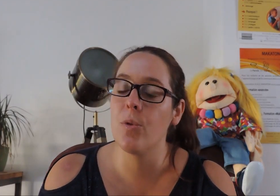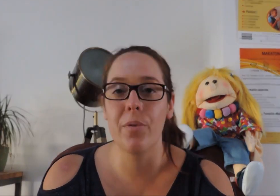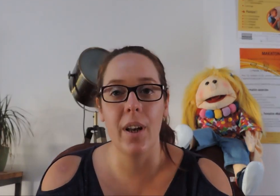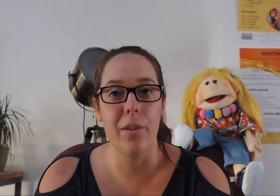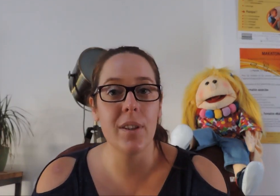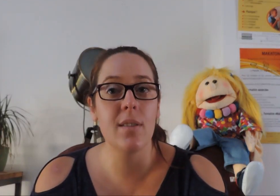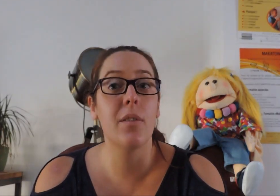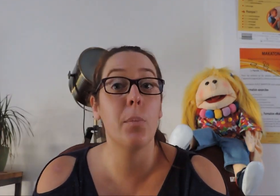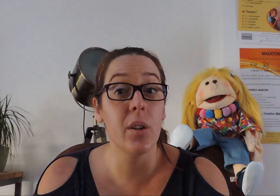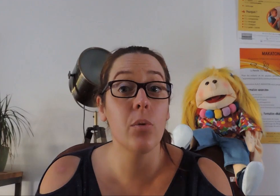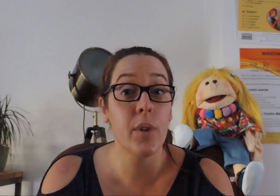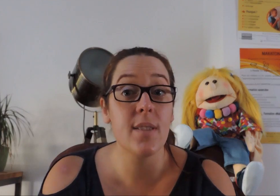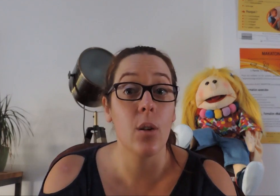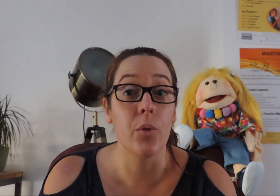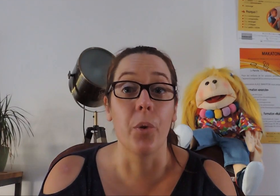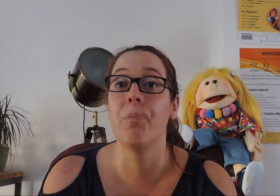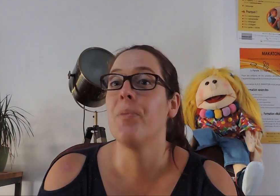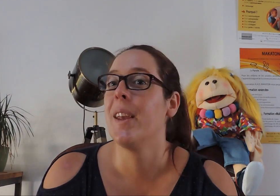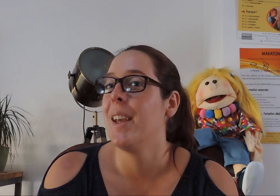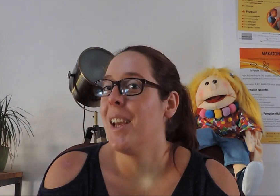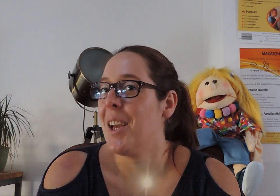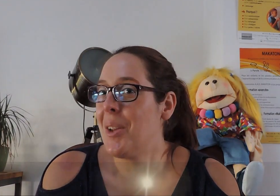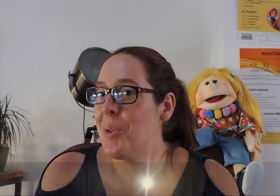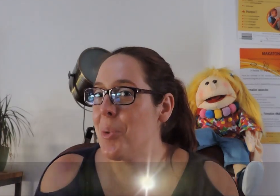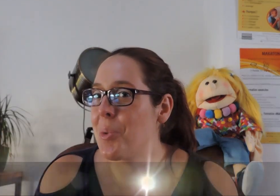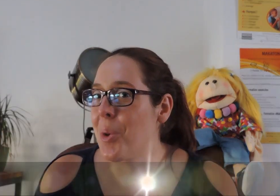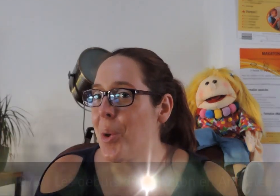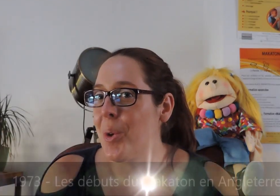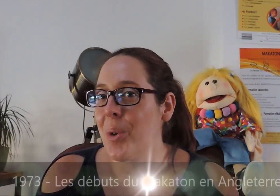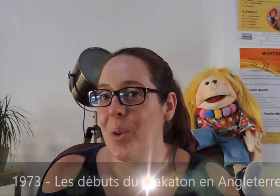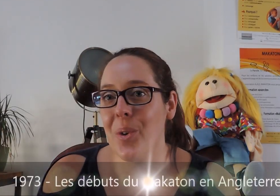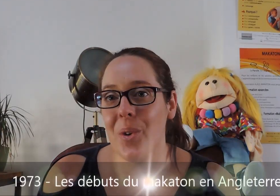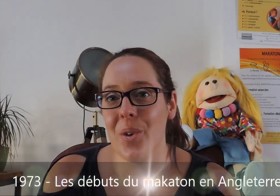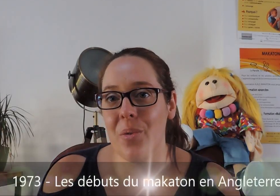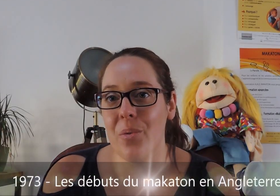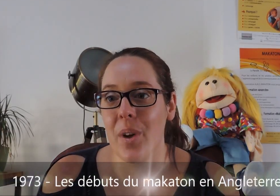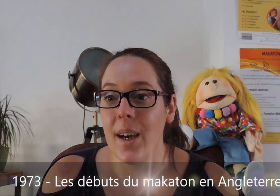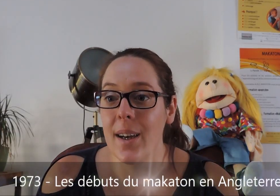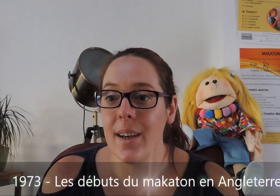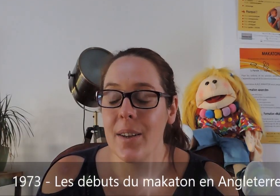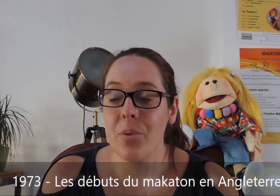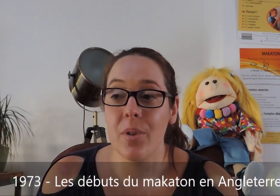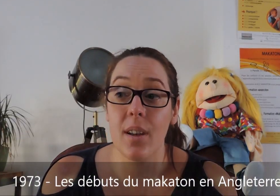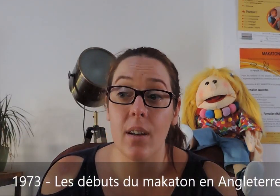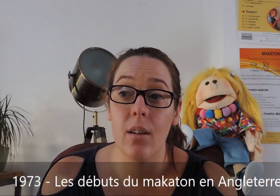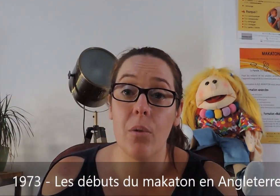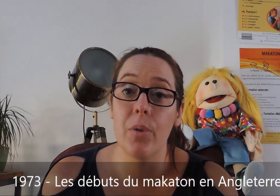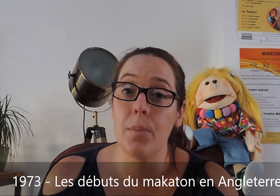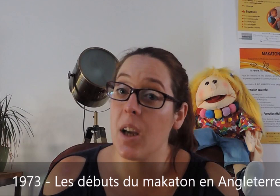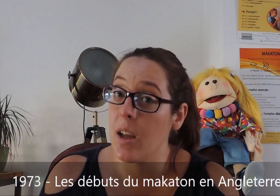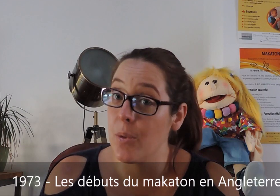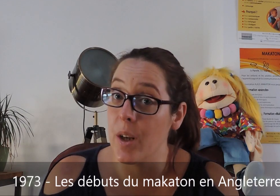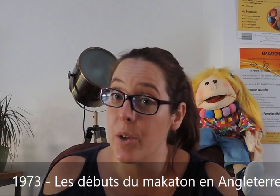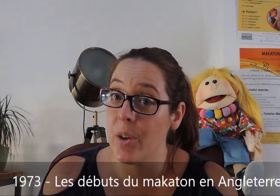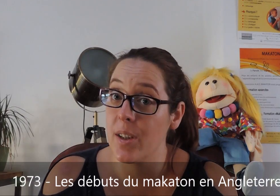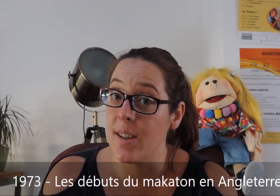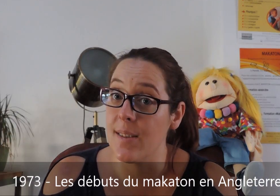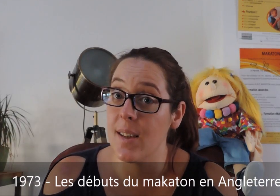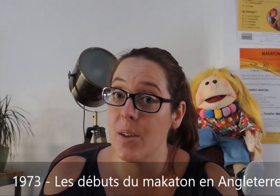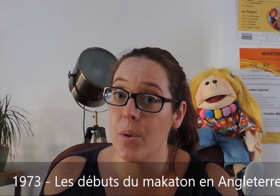pouvoir faire la fête ça va bientôt faire 50 ans donc voilà donc en fait Margaret Walker qui était